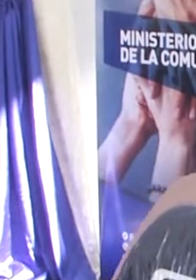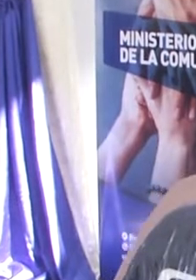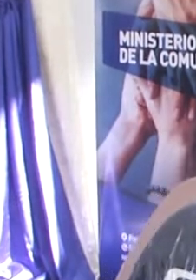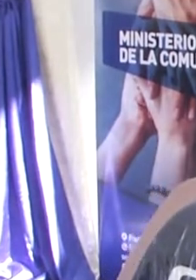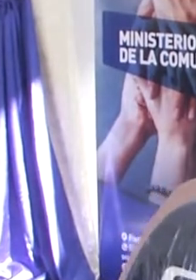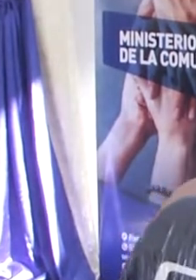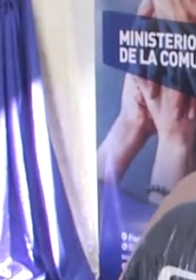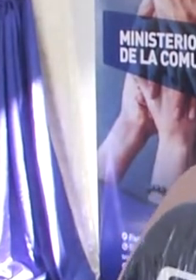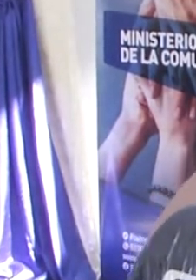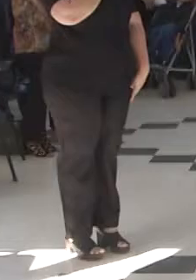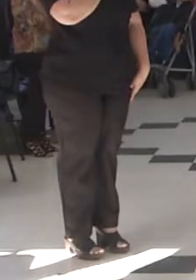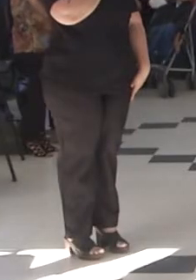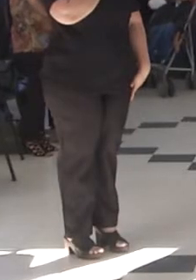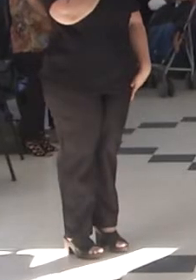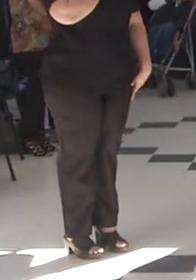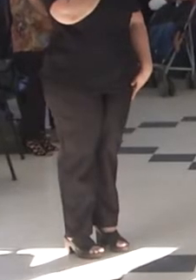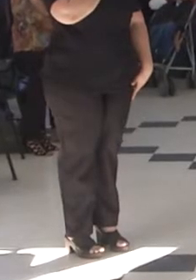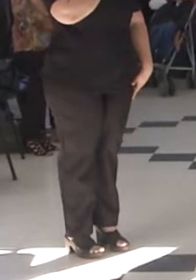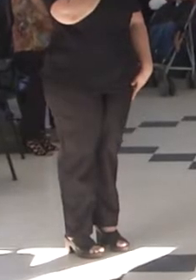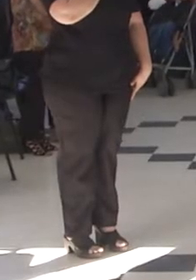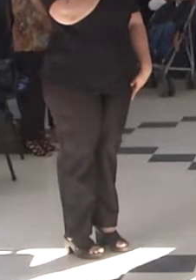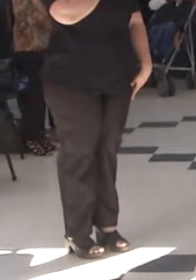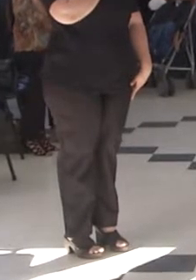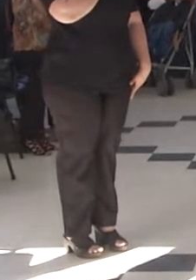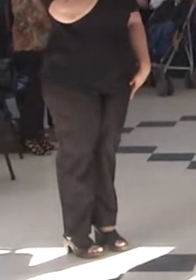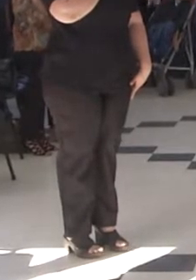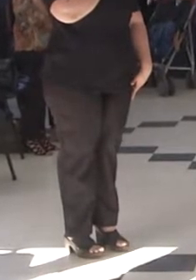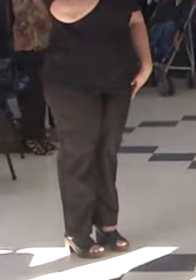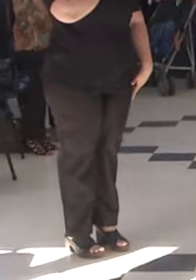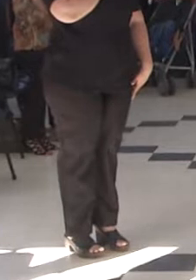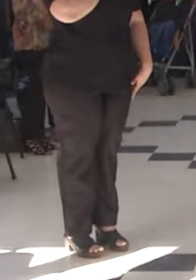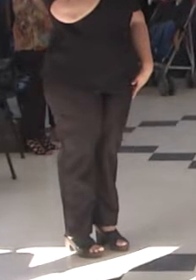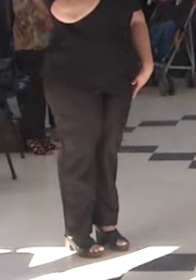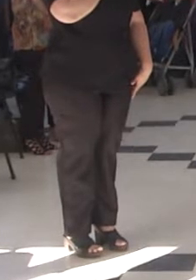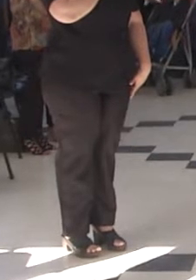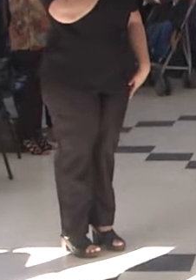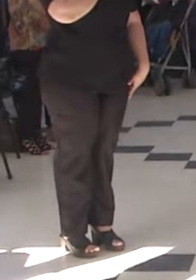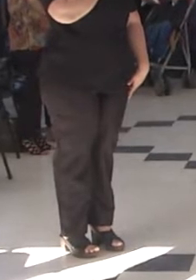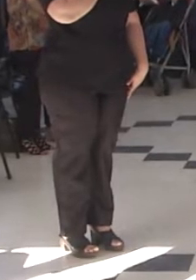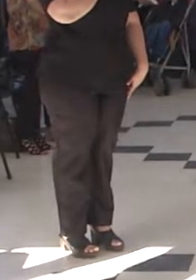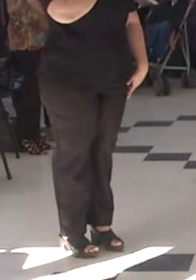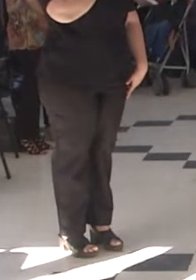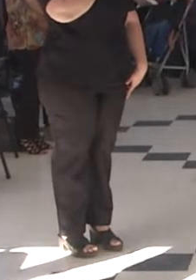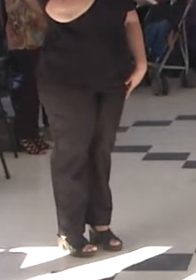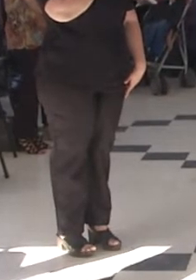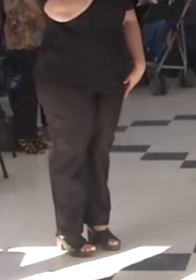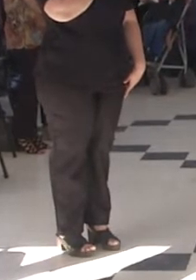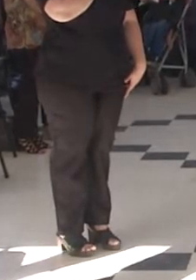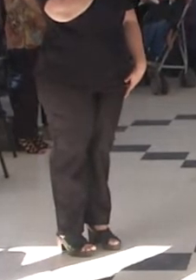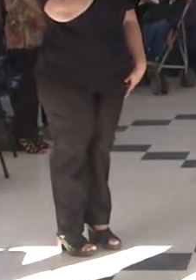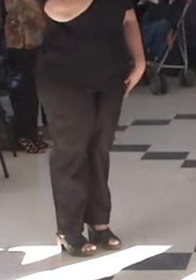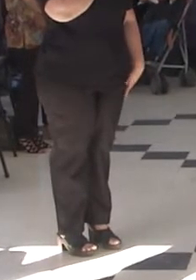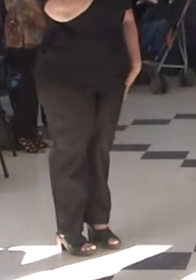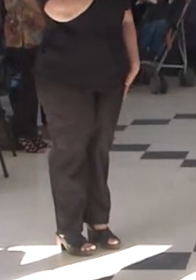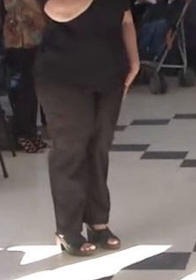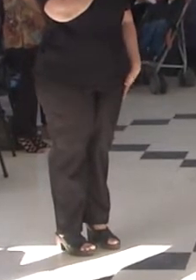se involucraron en una actividad que hicieron, que pudieron ellos encontrar y empoderarse de